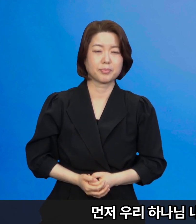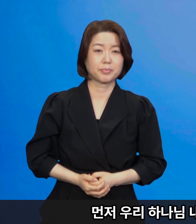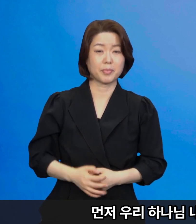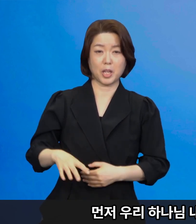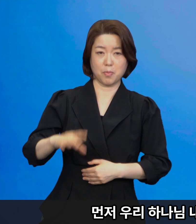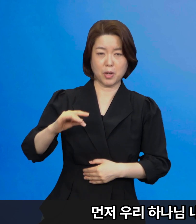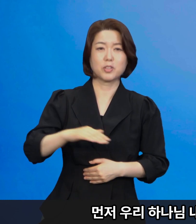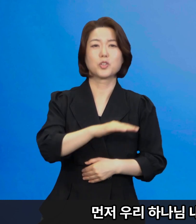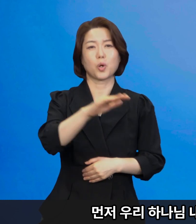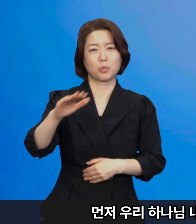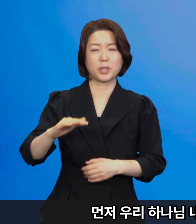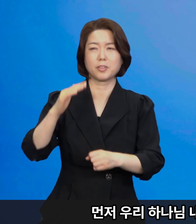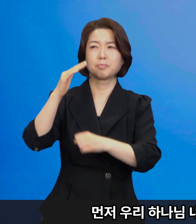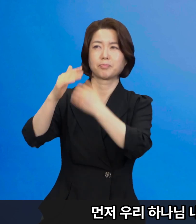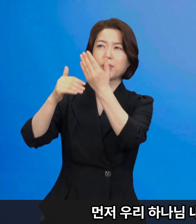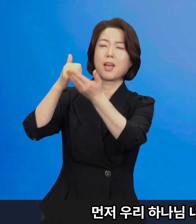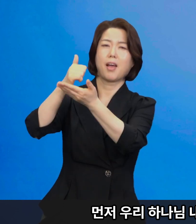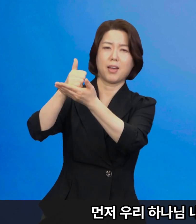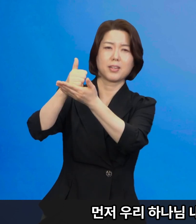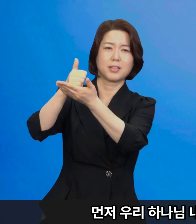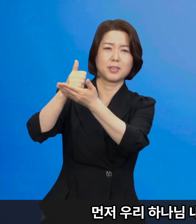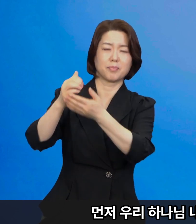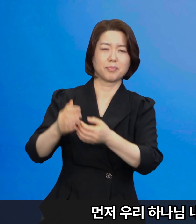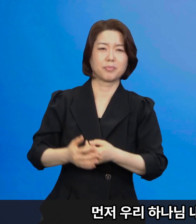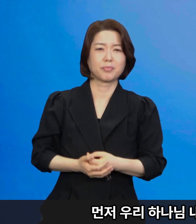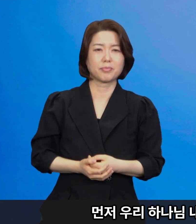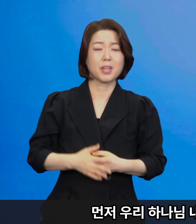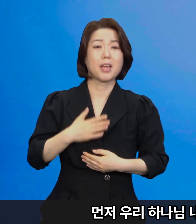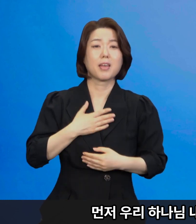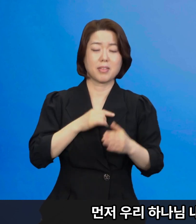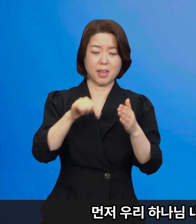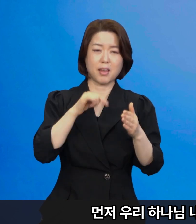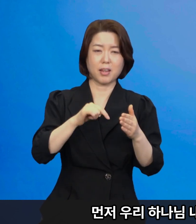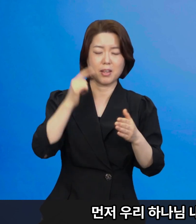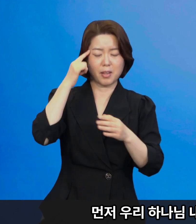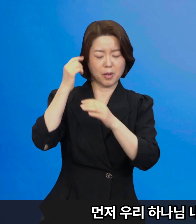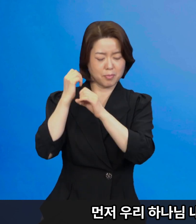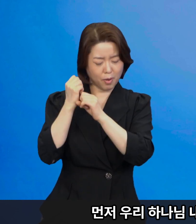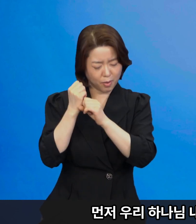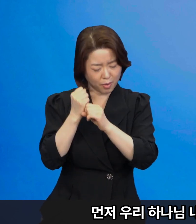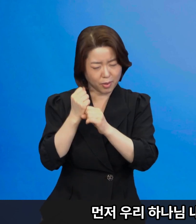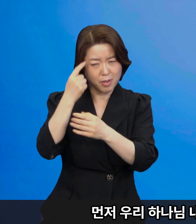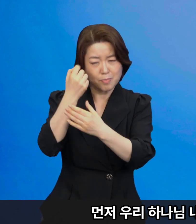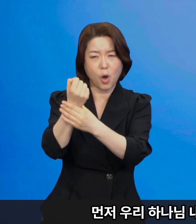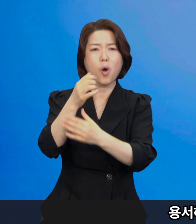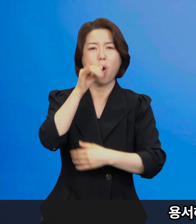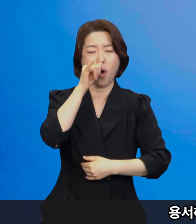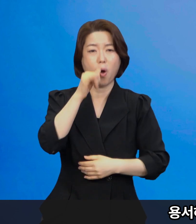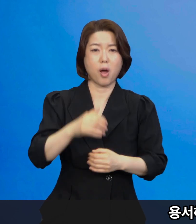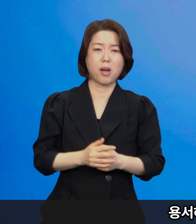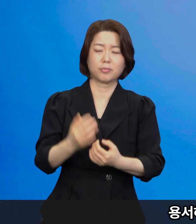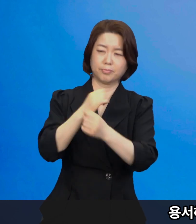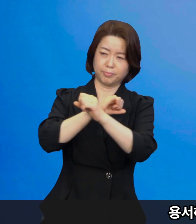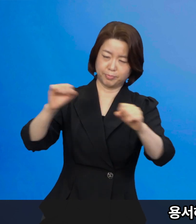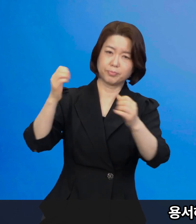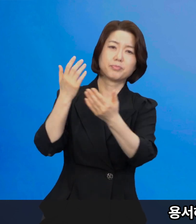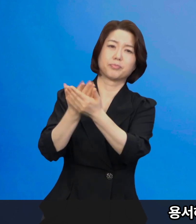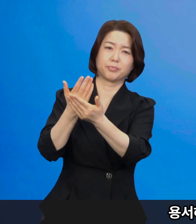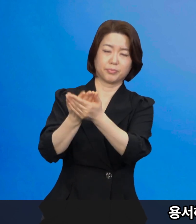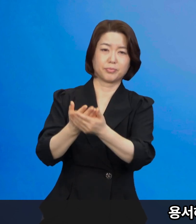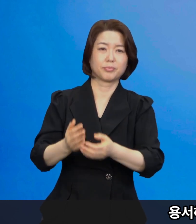먼저 우리 하나님, 내 안에 편견이 있었습니다. 용서해 주십시오.